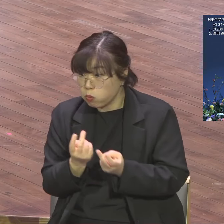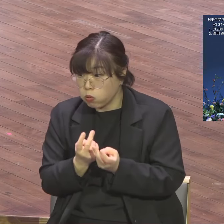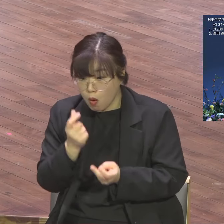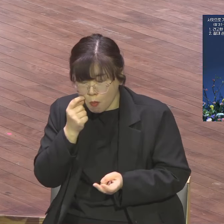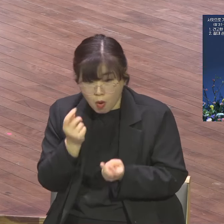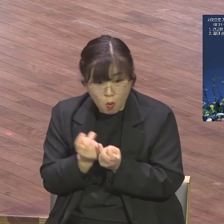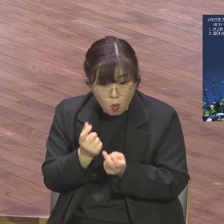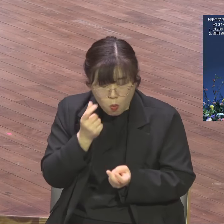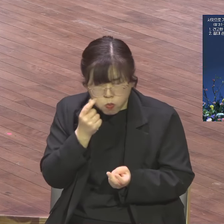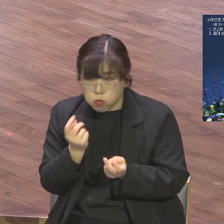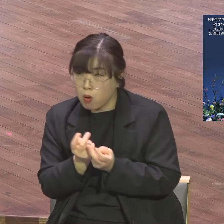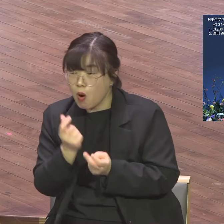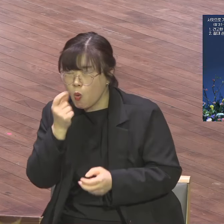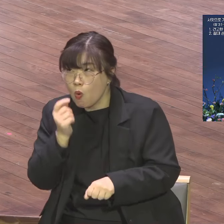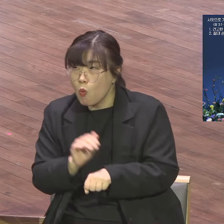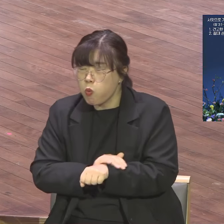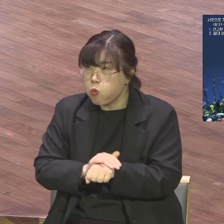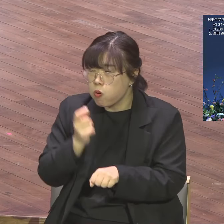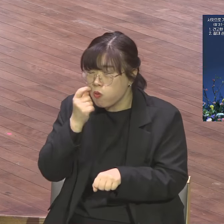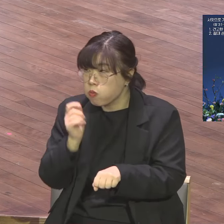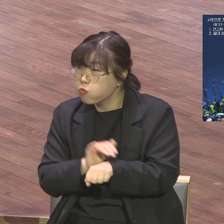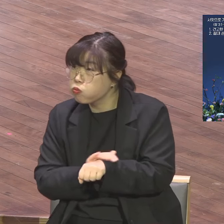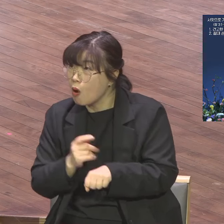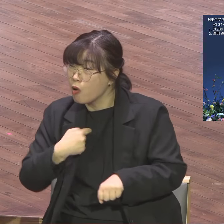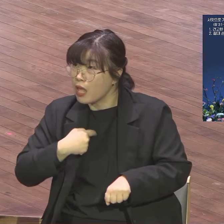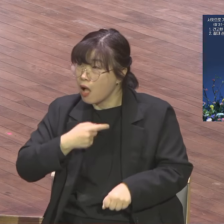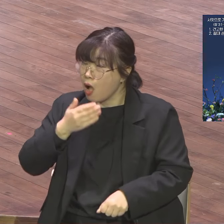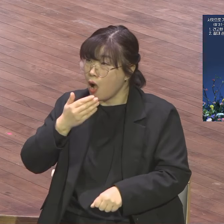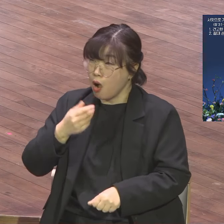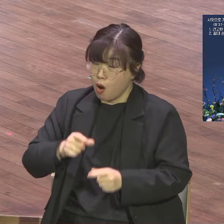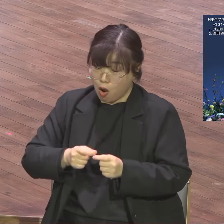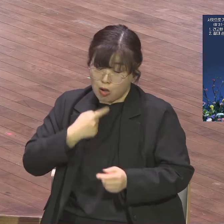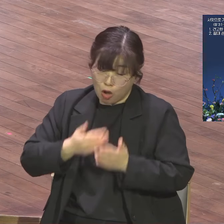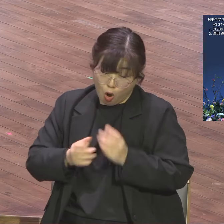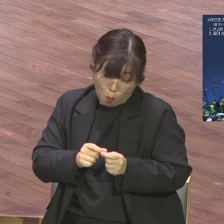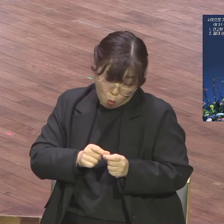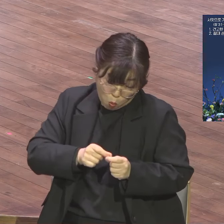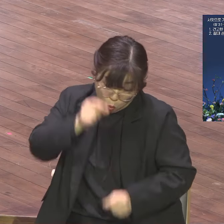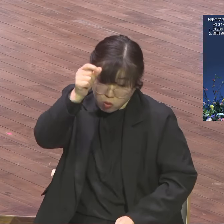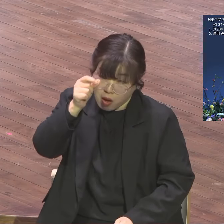도저히 안 돼. 신앙생활 하면서, 교회 일 하면서, 뭐 직분 맡아 일하면서,